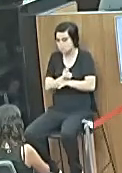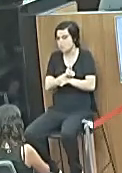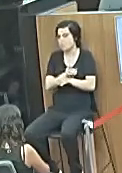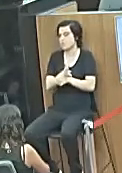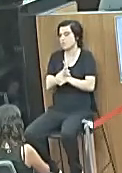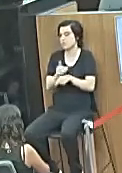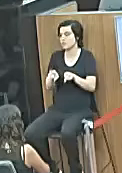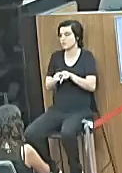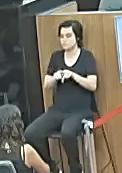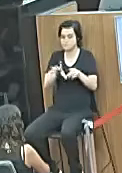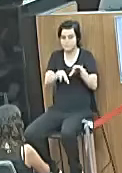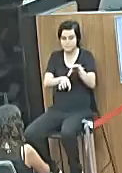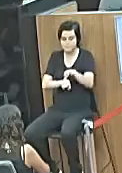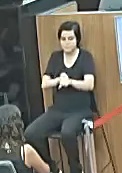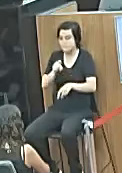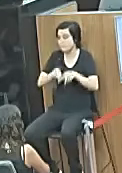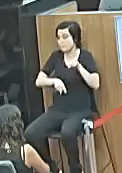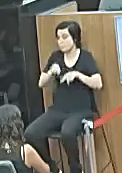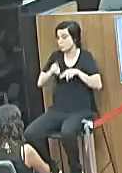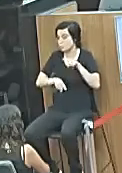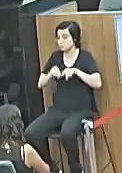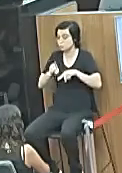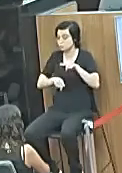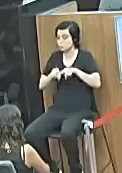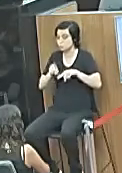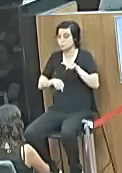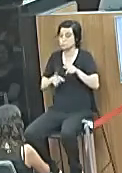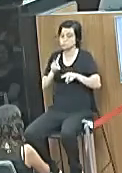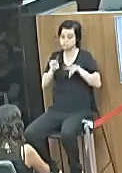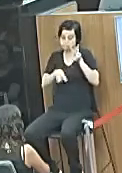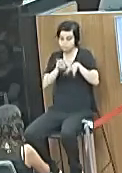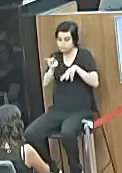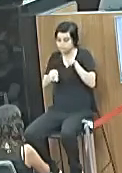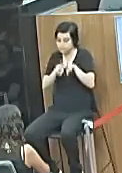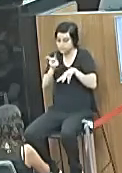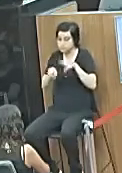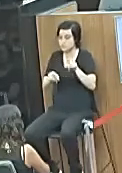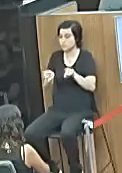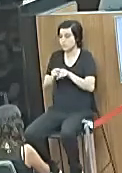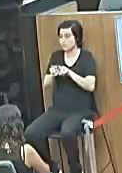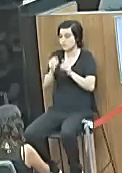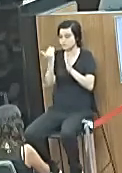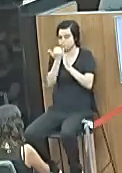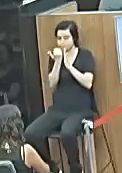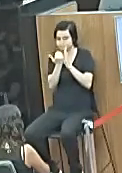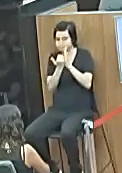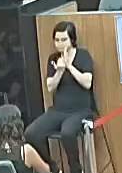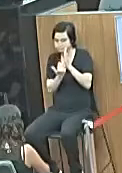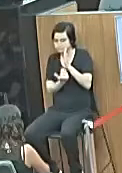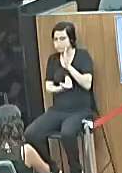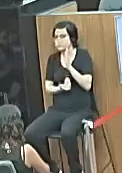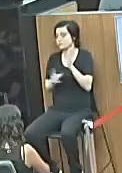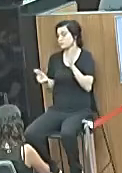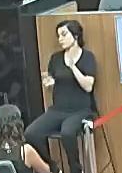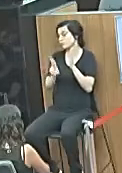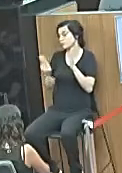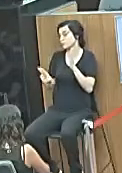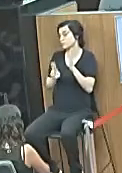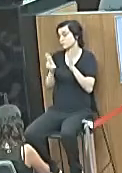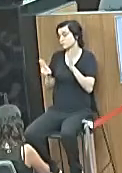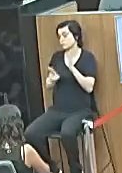amostras de produtos com vistas a verificar ea regularizar a utilização